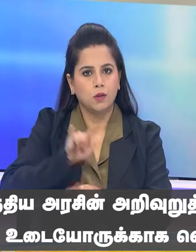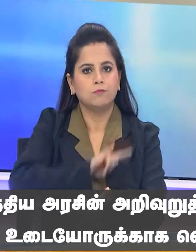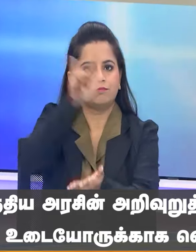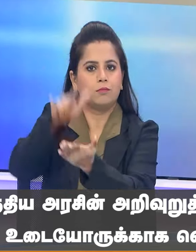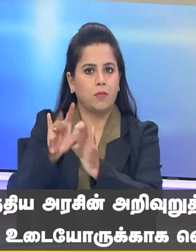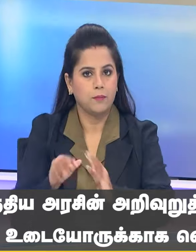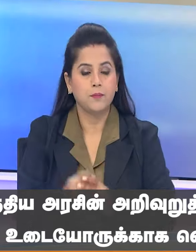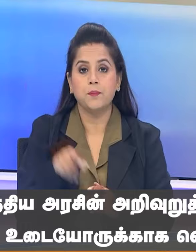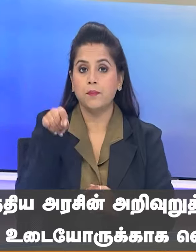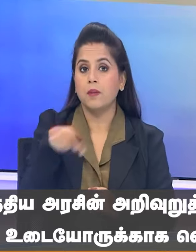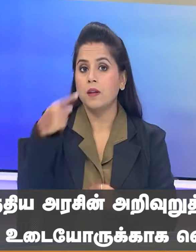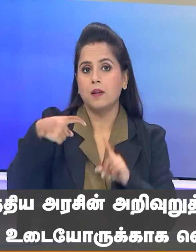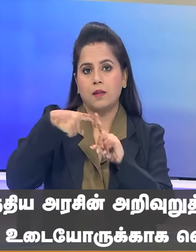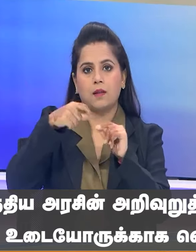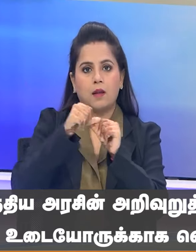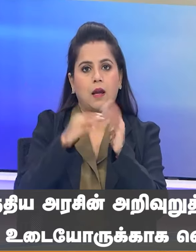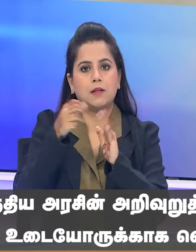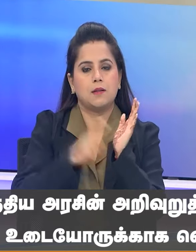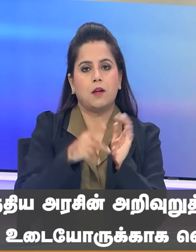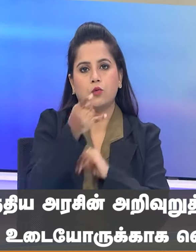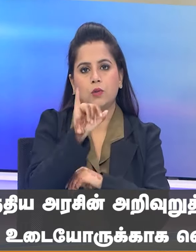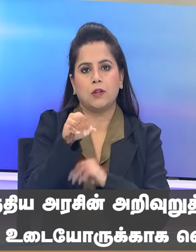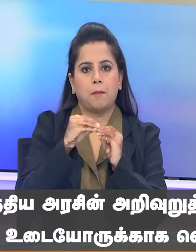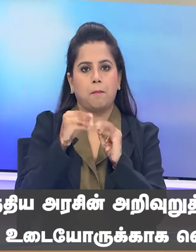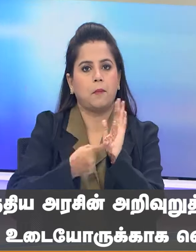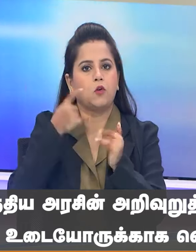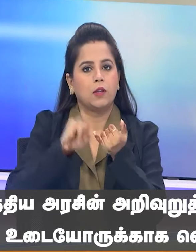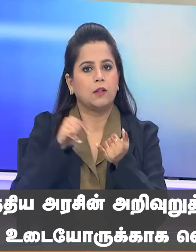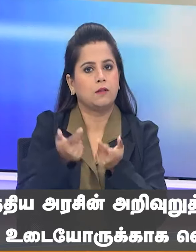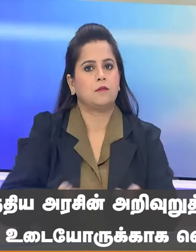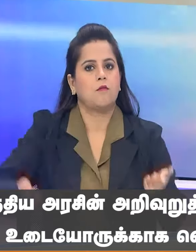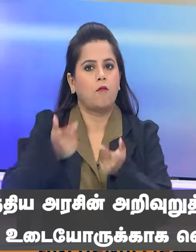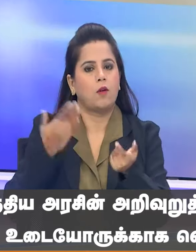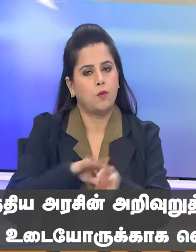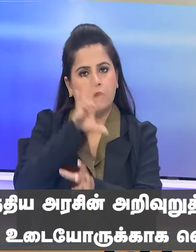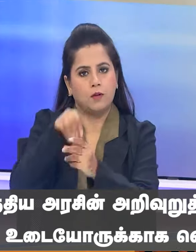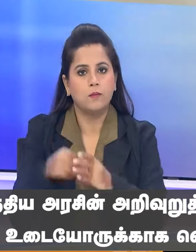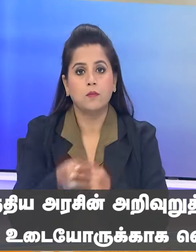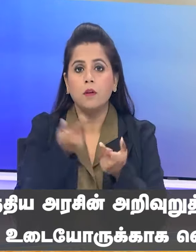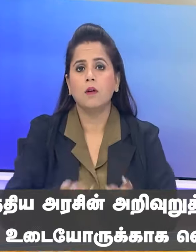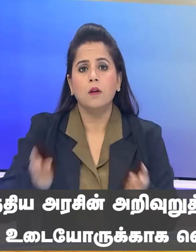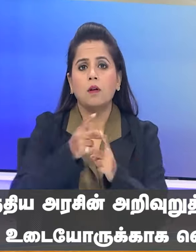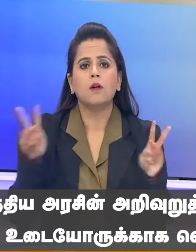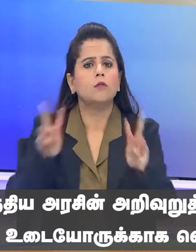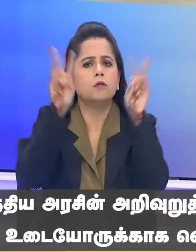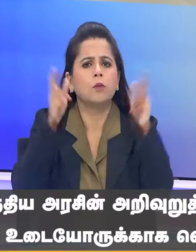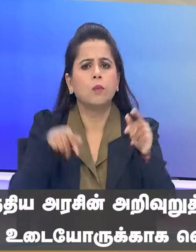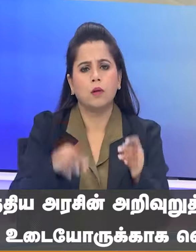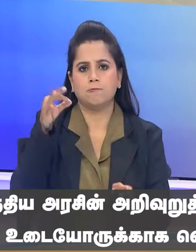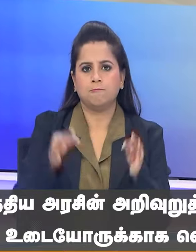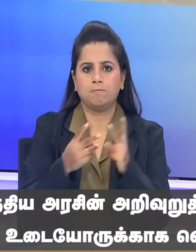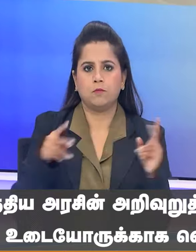पर रवाना होंगे जहां वो कजन में 16वें ब्रिक्स शिखर सम्मेलन में भाग लेंगे शिखर सम्मेलन का विषय न्यायपूर्ण